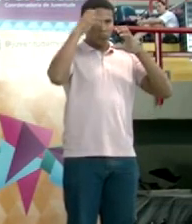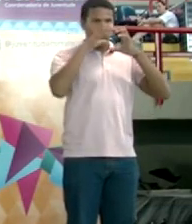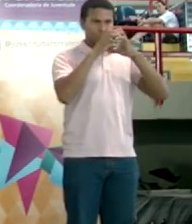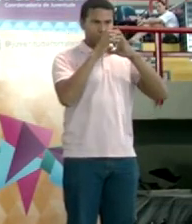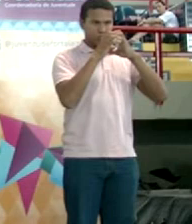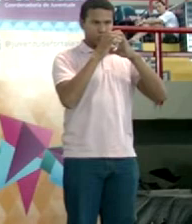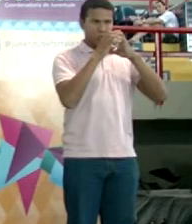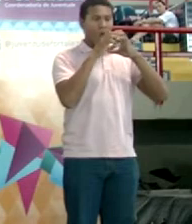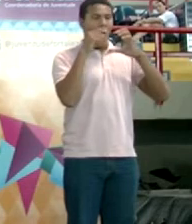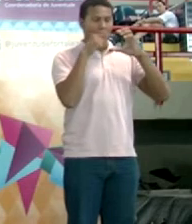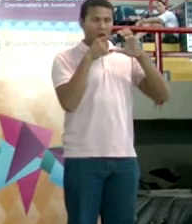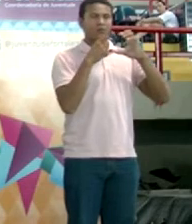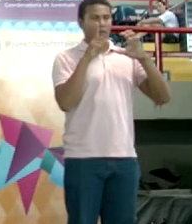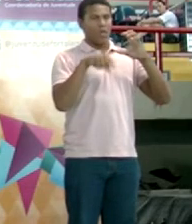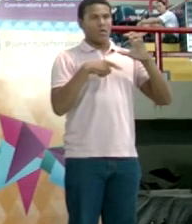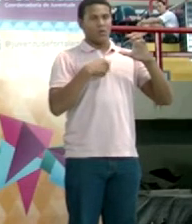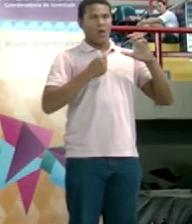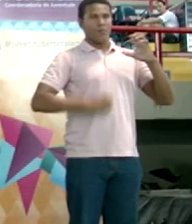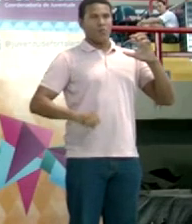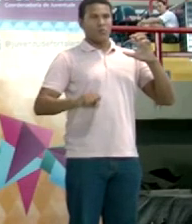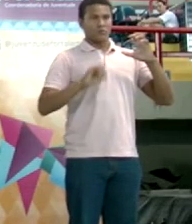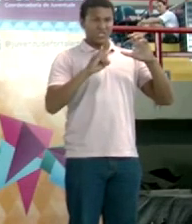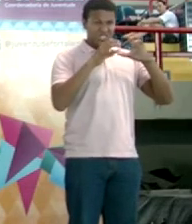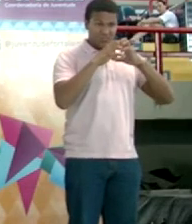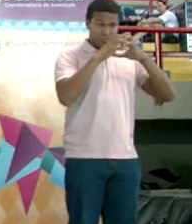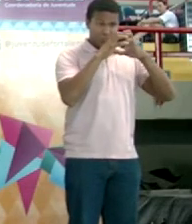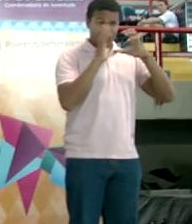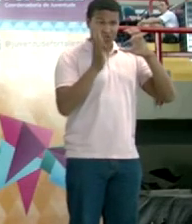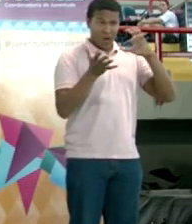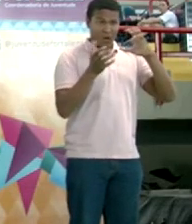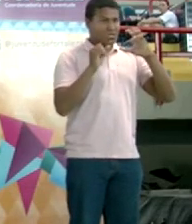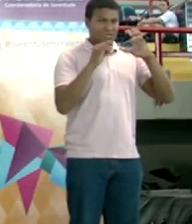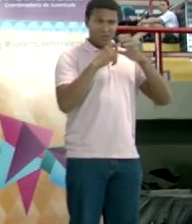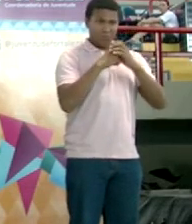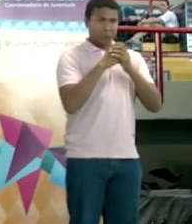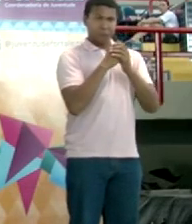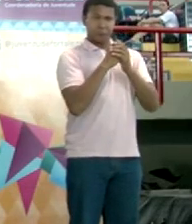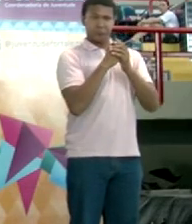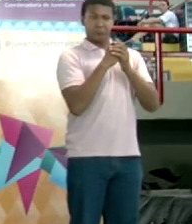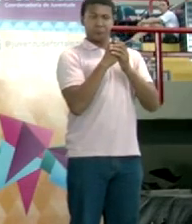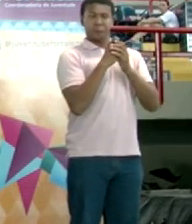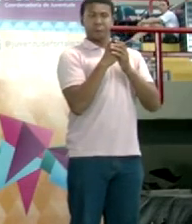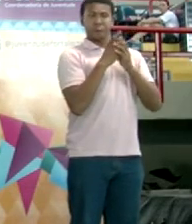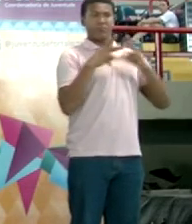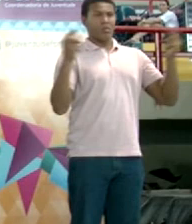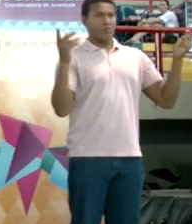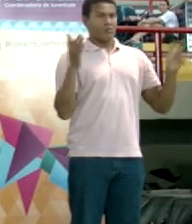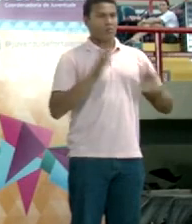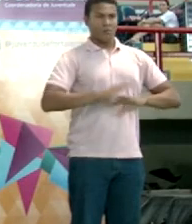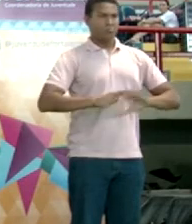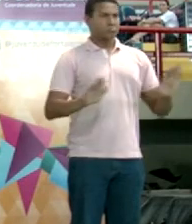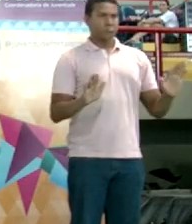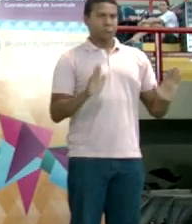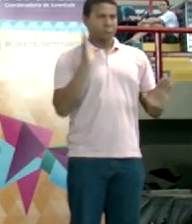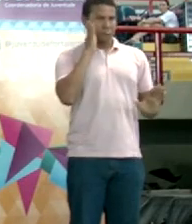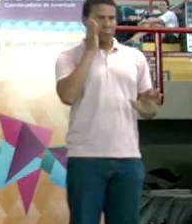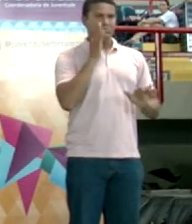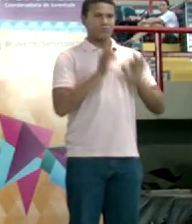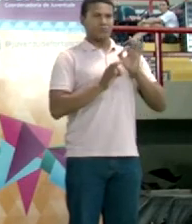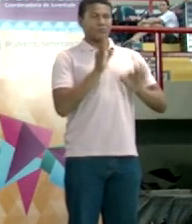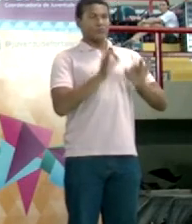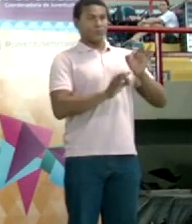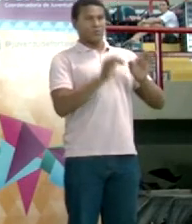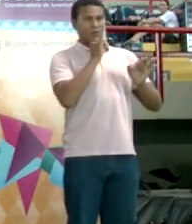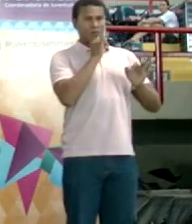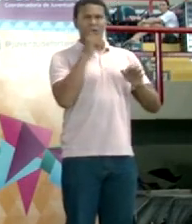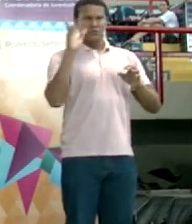Tribunal, né, sobre a questão de células tronco embrionárias. E aí houve um consenso que